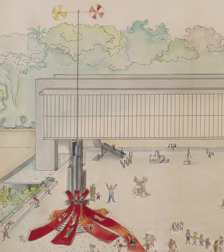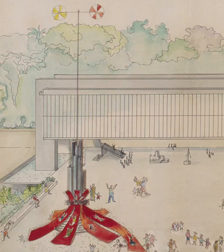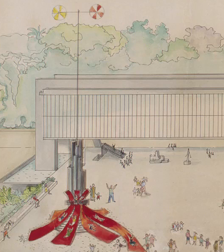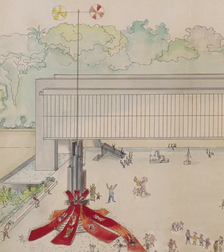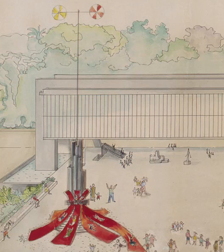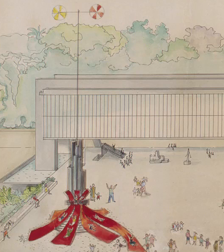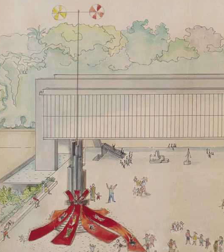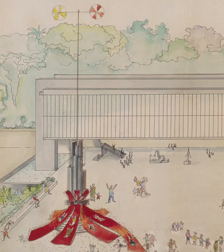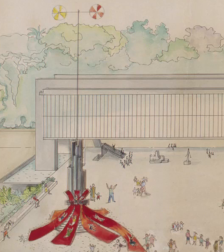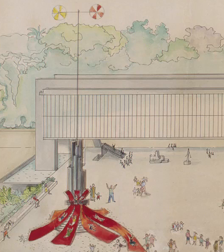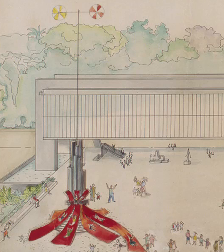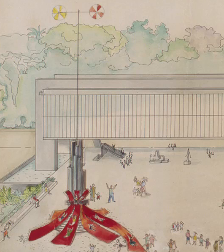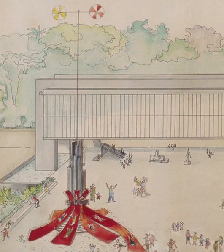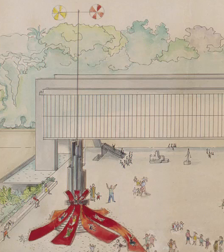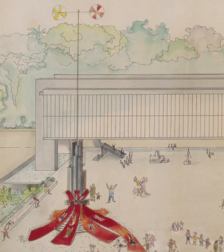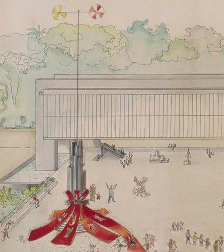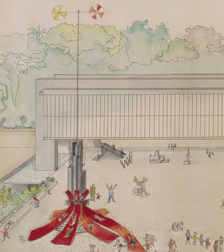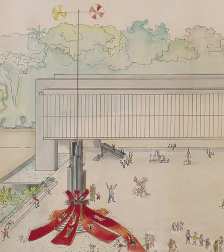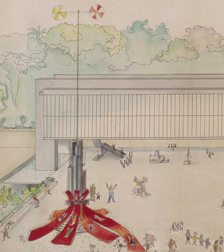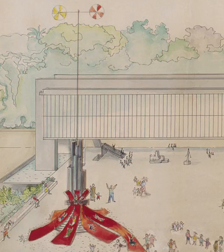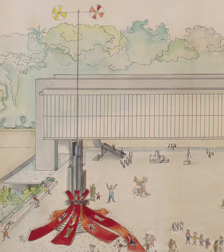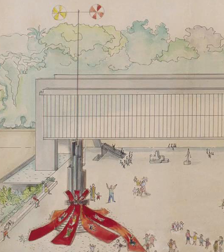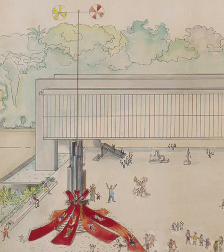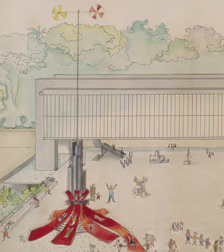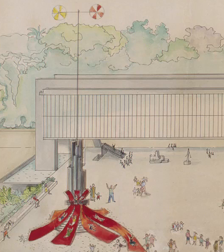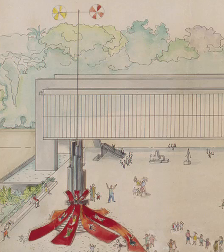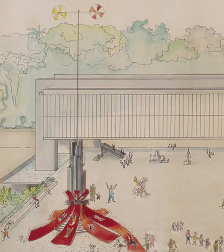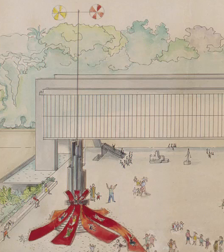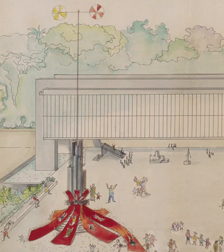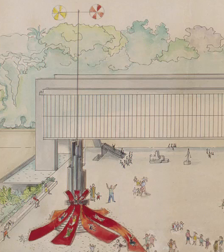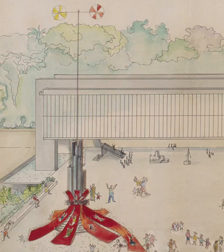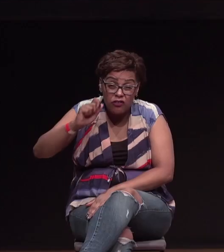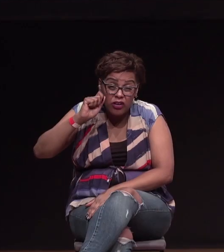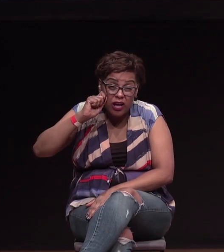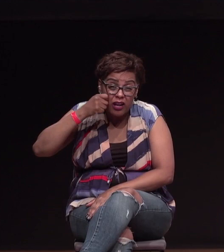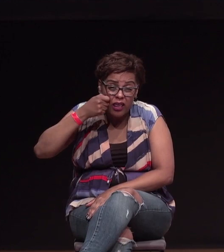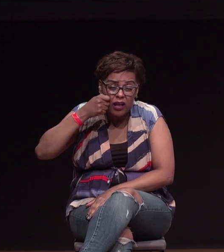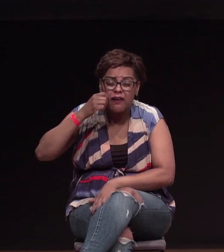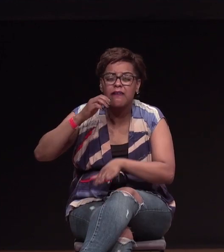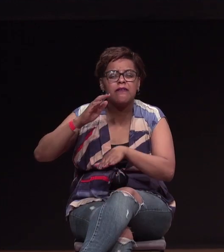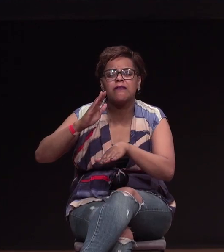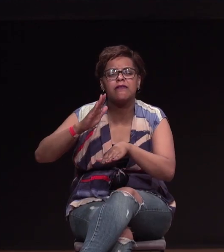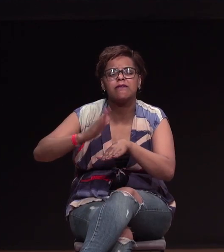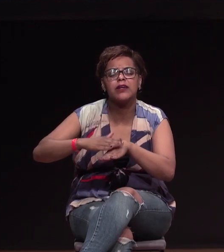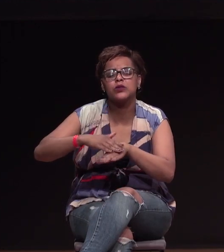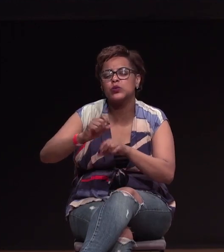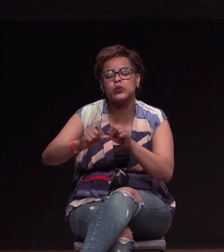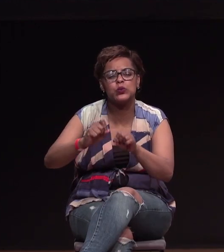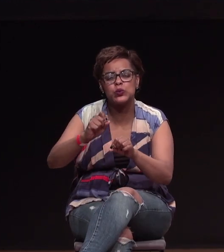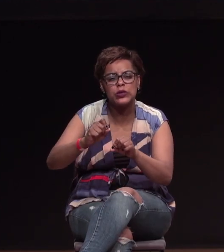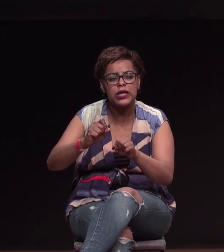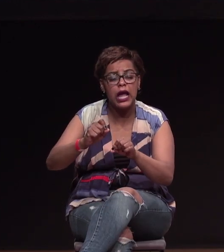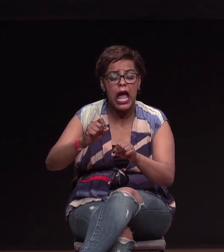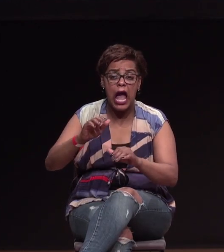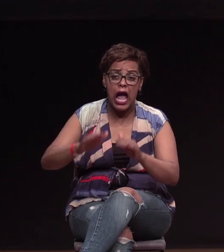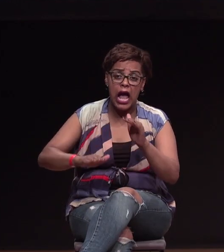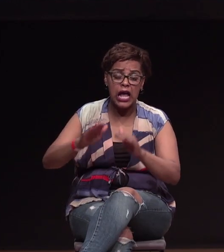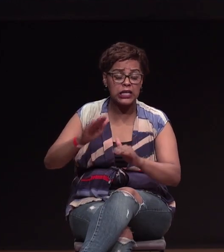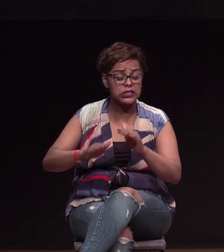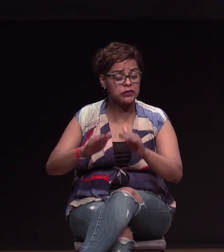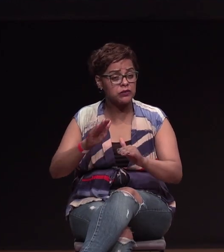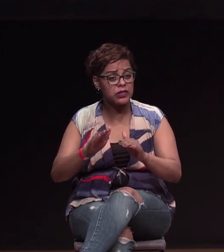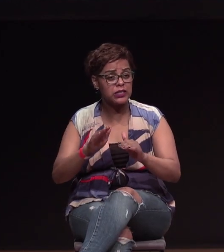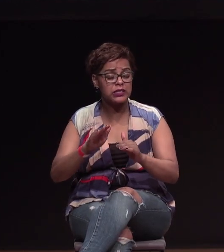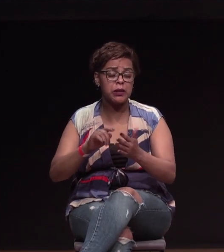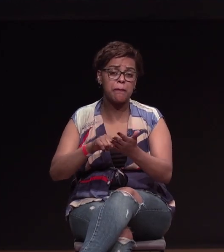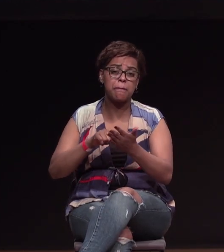crítica negra, muitas vezes, nos incensa, às vezes de uma maneira descabida até,